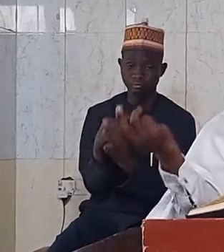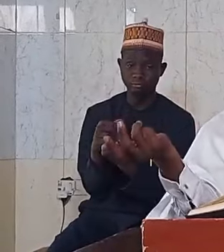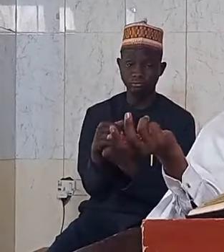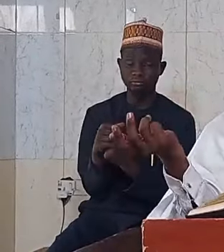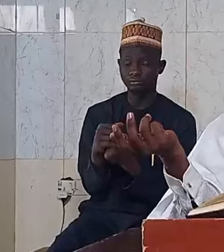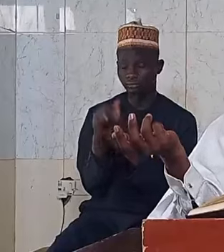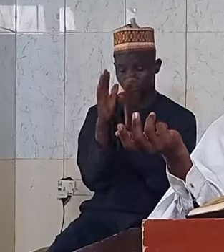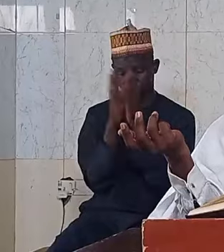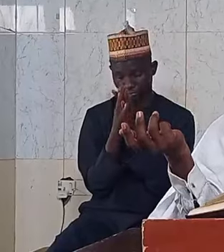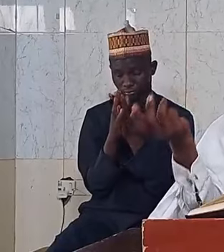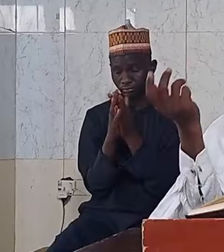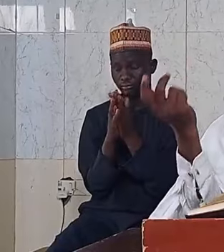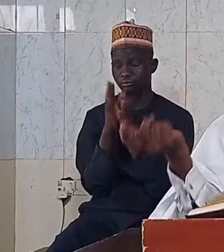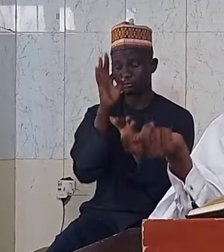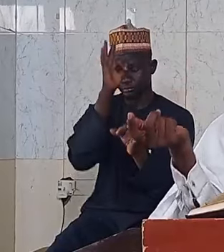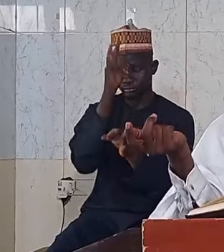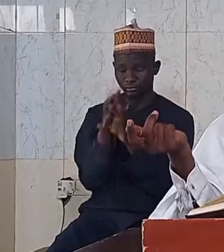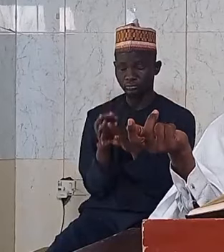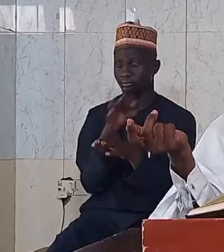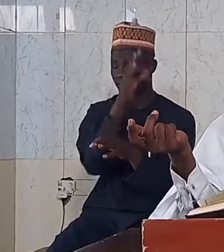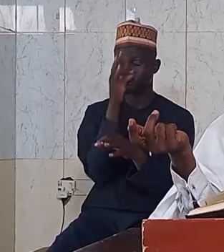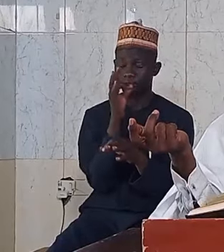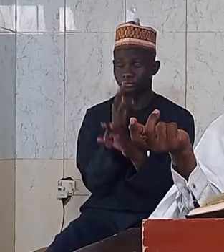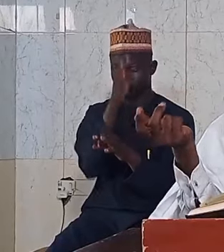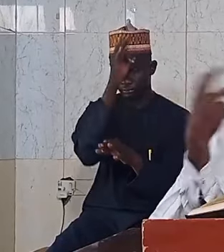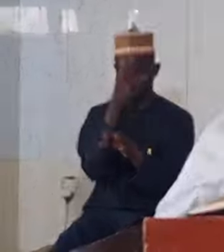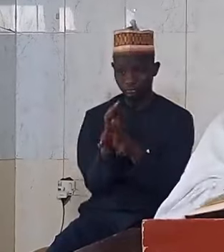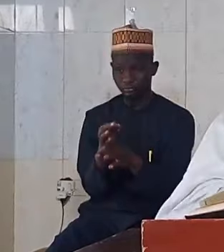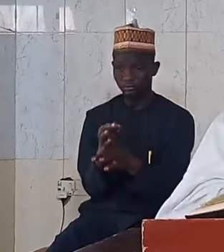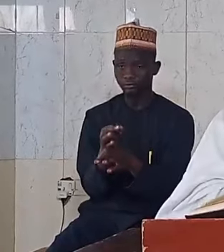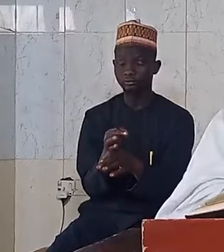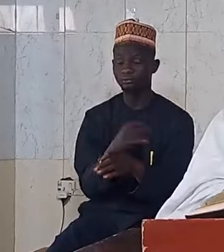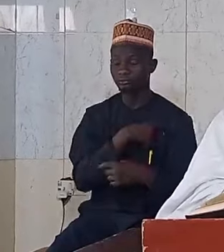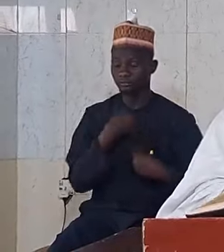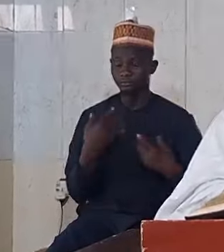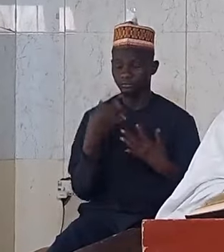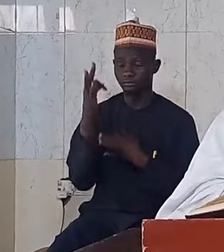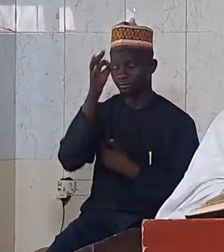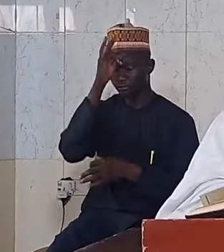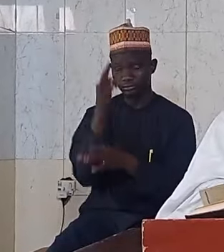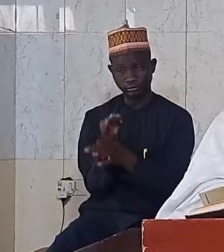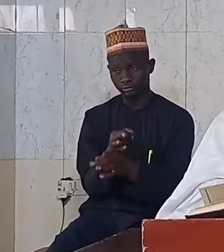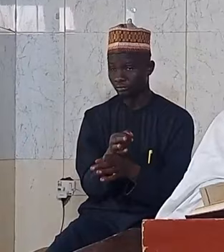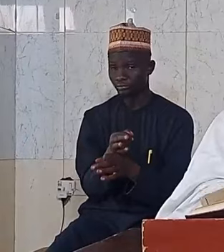sallah imani ce azumi imani ne ko taqwa imani ce